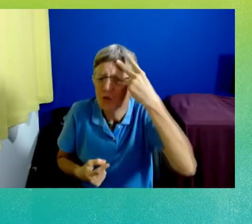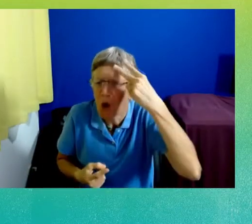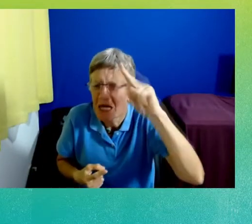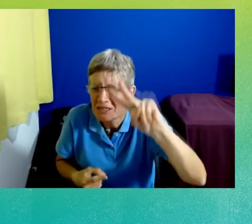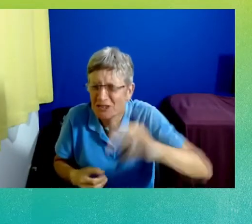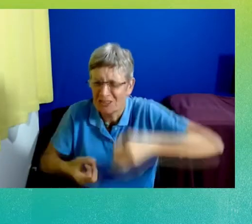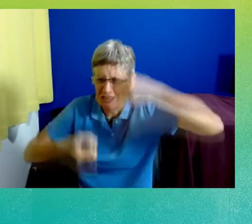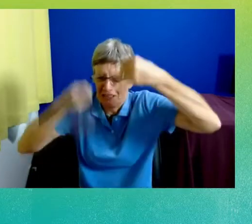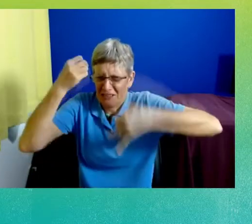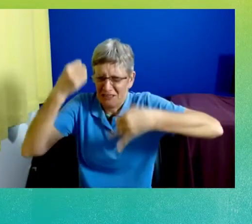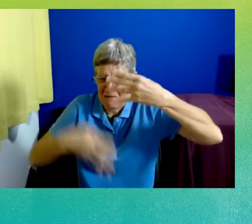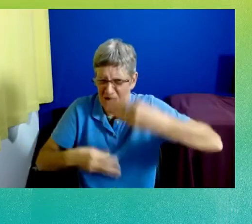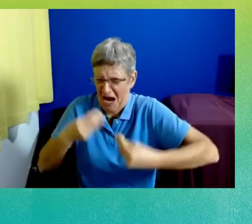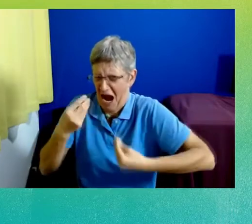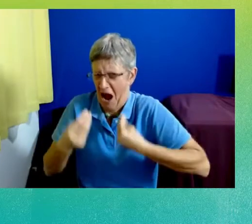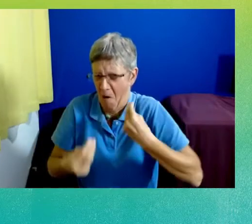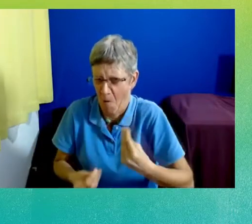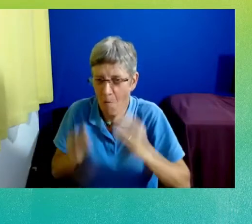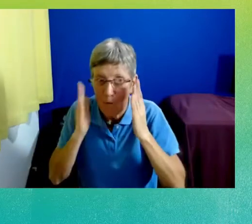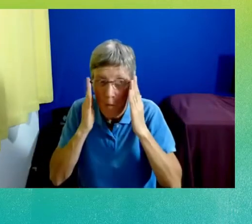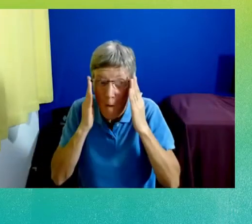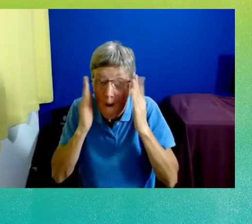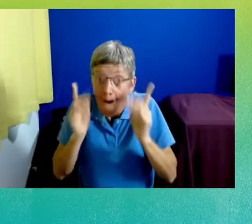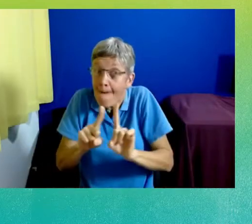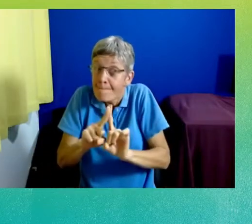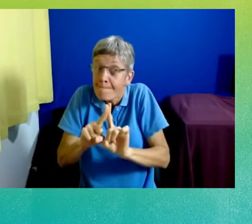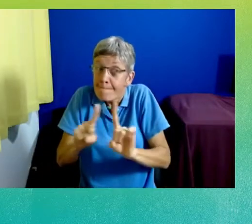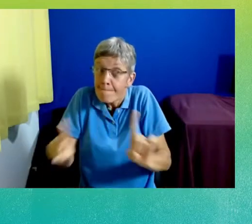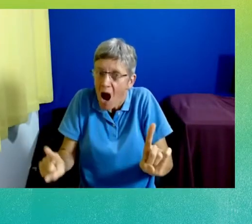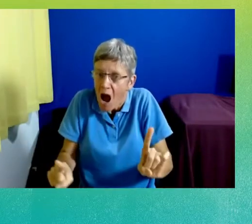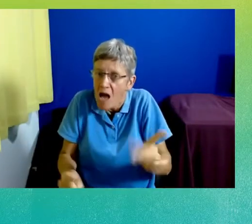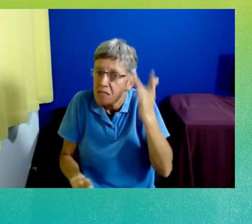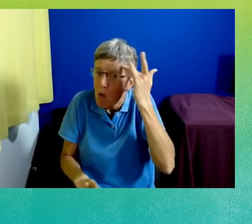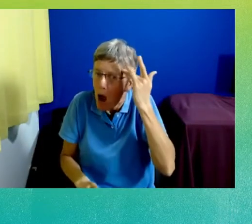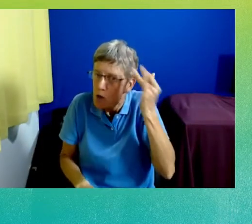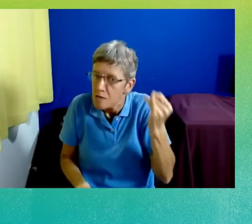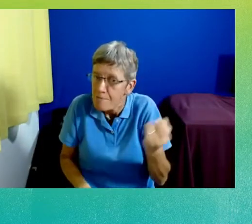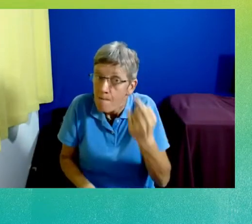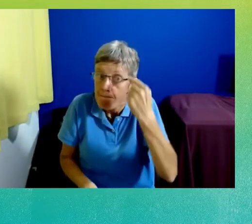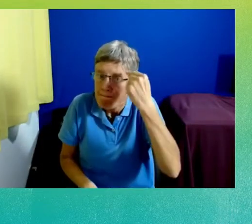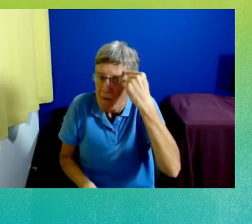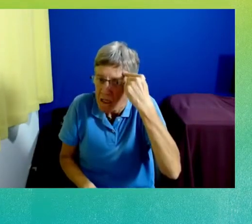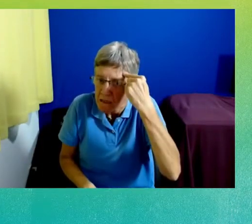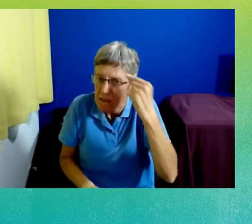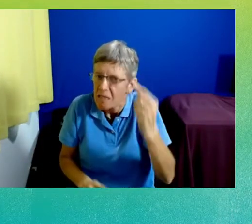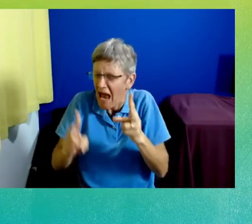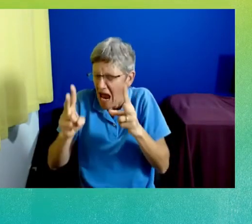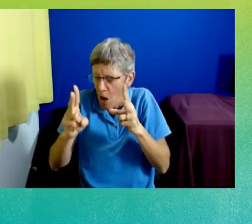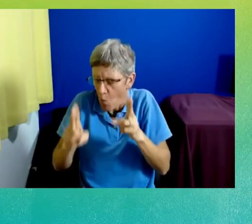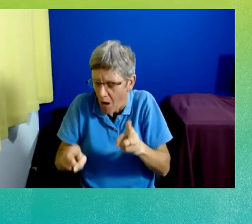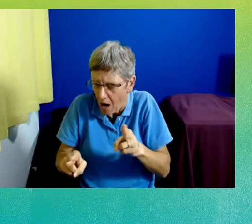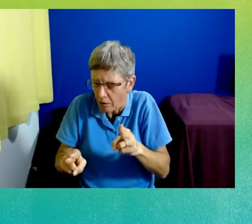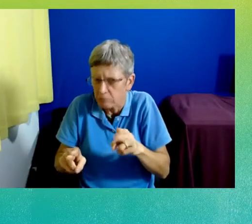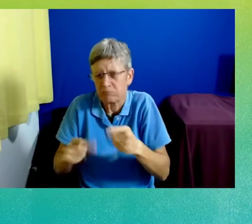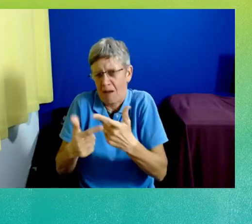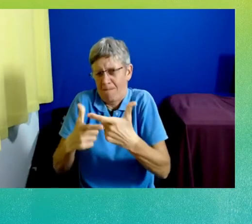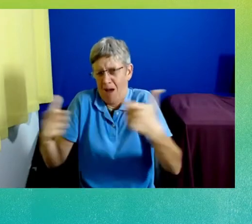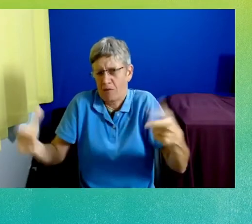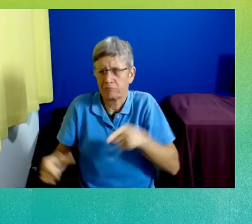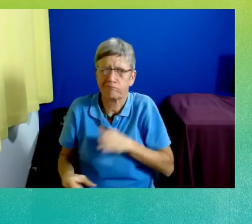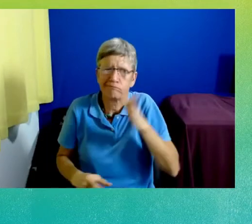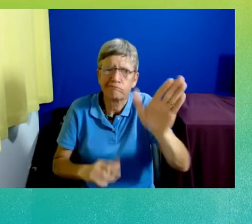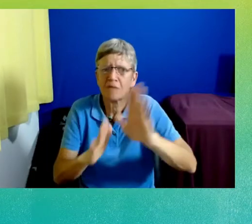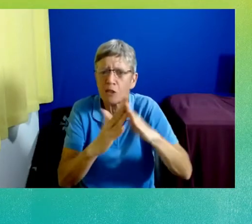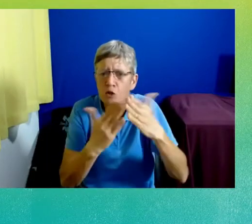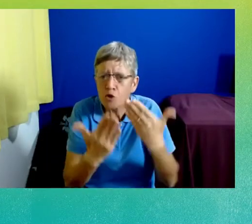Precisa saber detalhadamente a história, explicar como foi, mas eu acho importante pensar